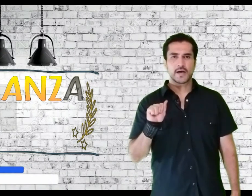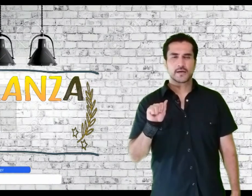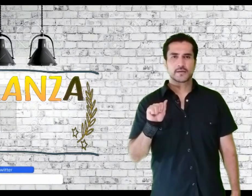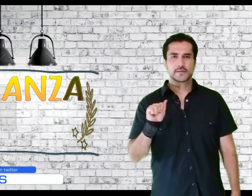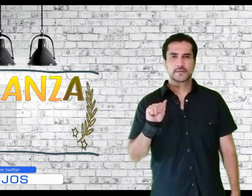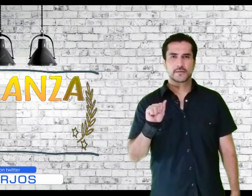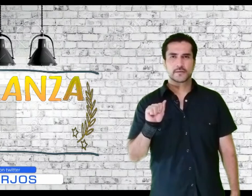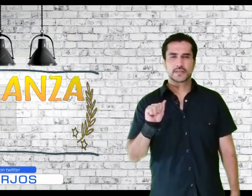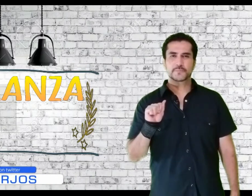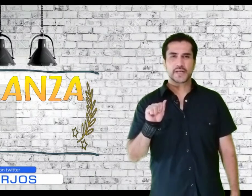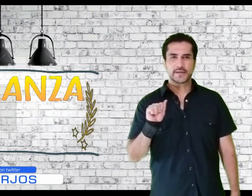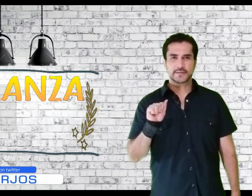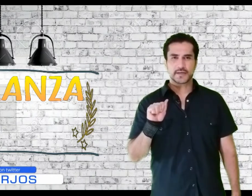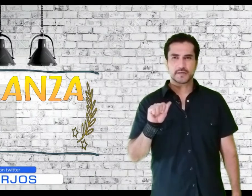A, Esperanza,